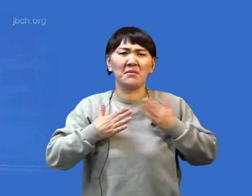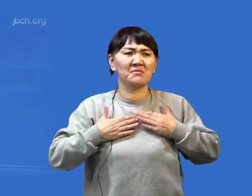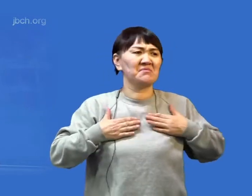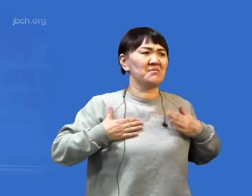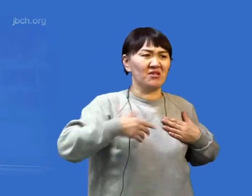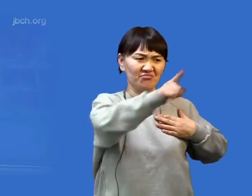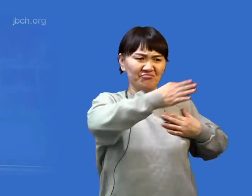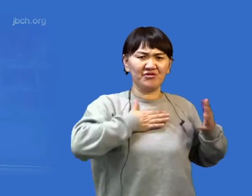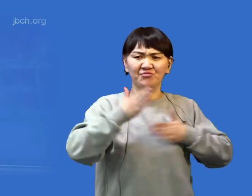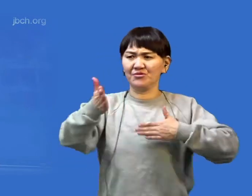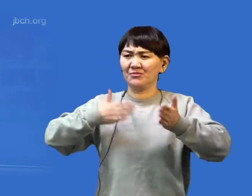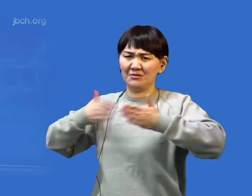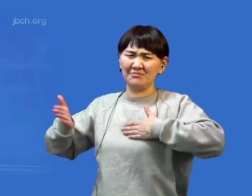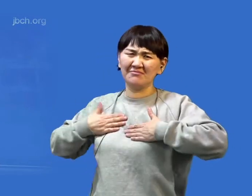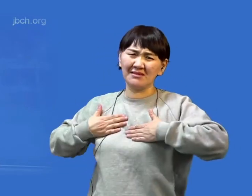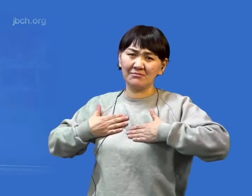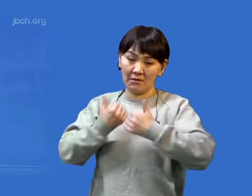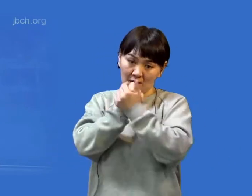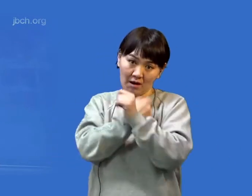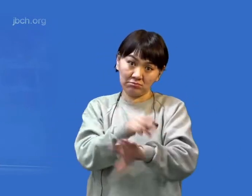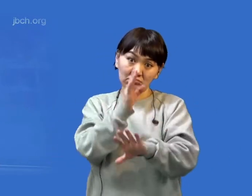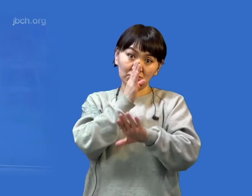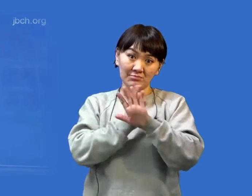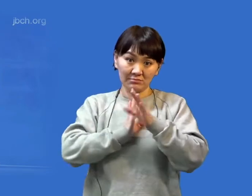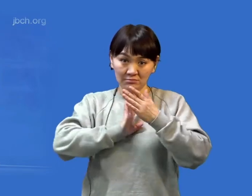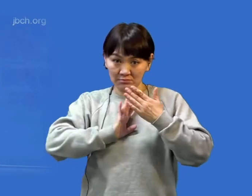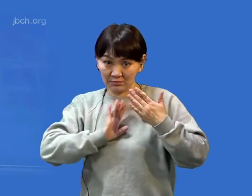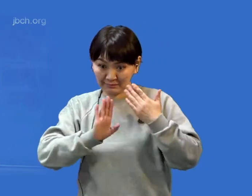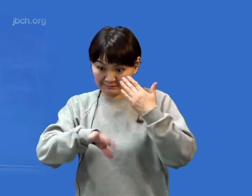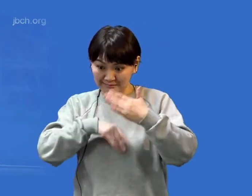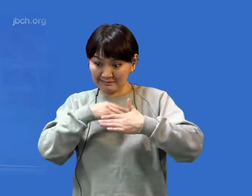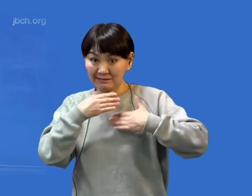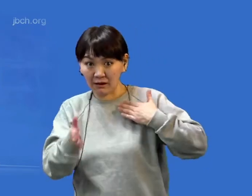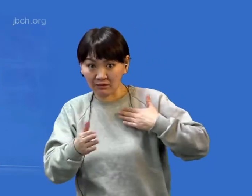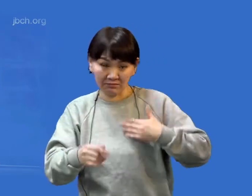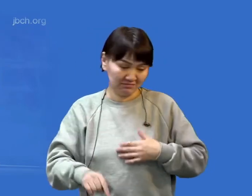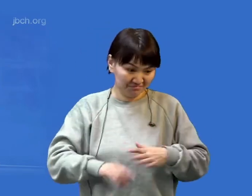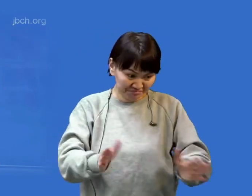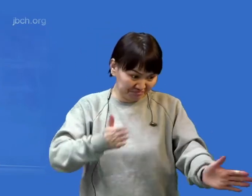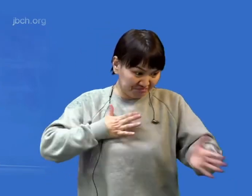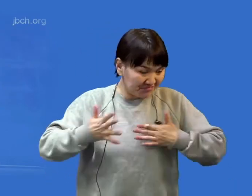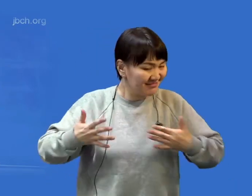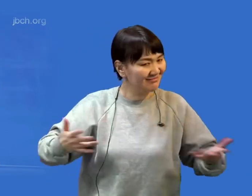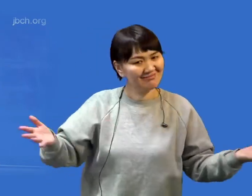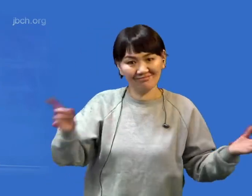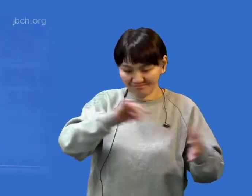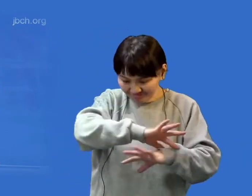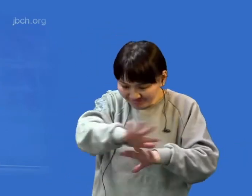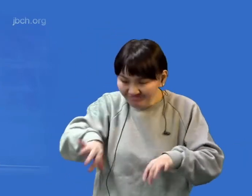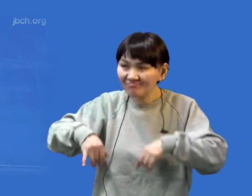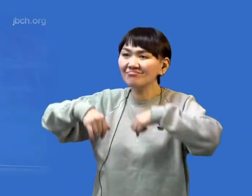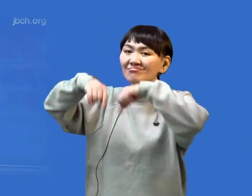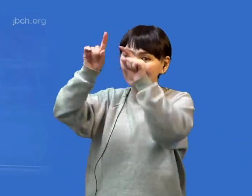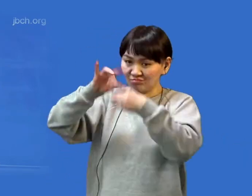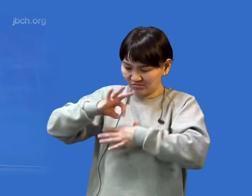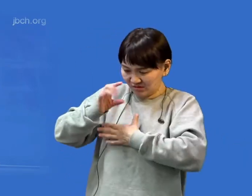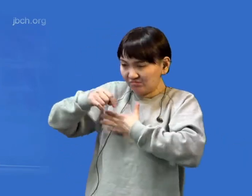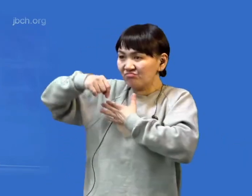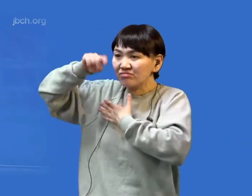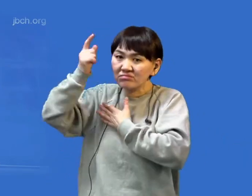бүх зүйл бурхных юм аа. Бурхных. Миний сүнсч дээр, миний биеч, миний